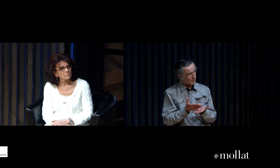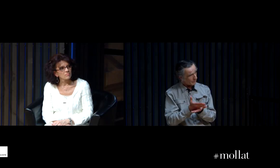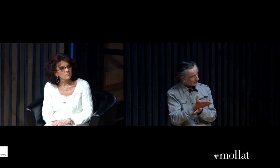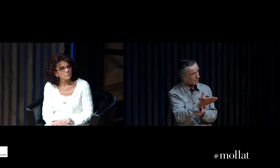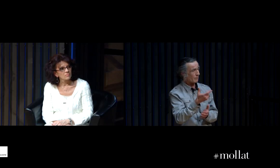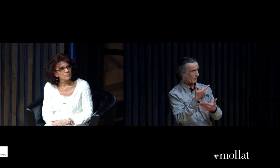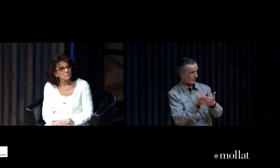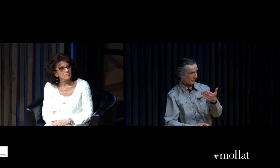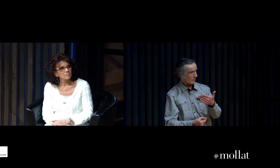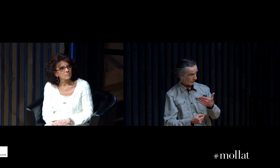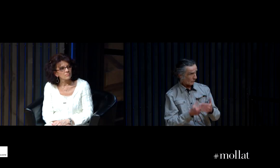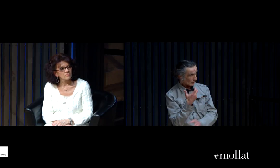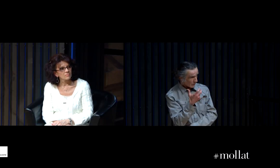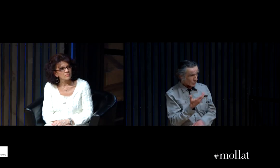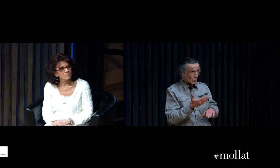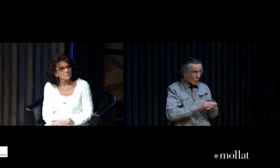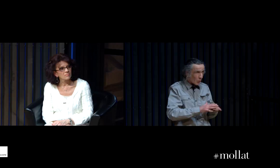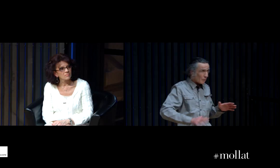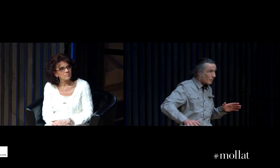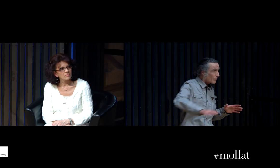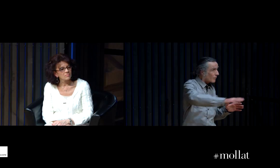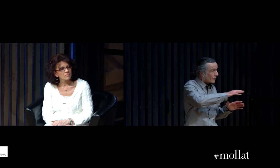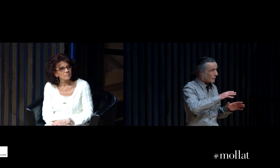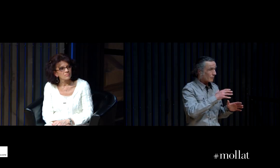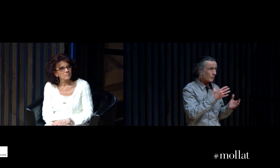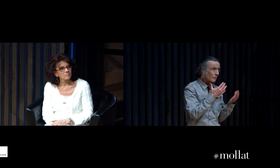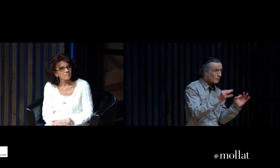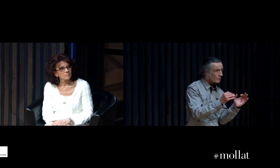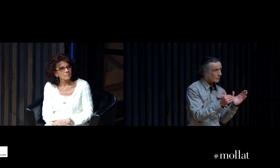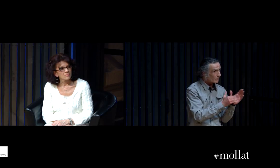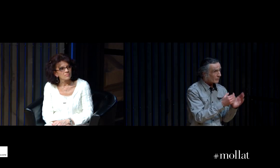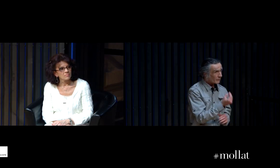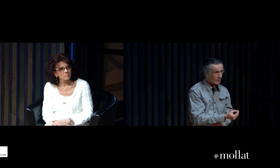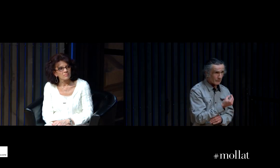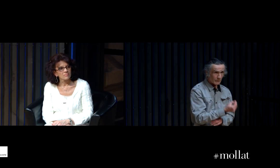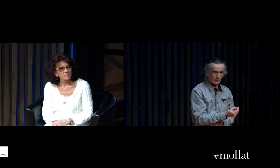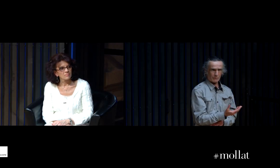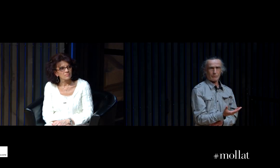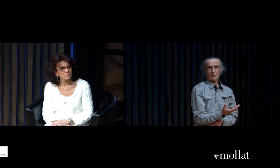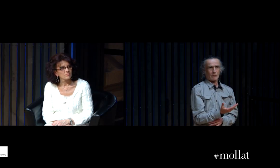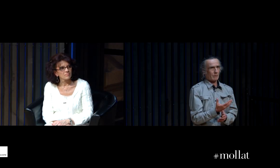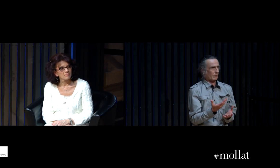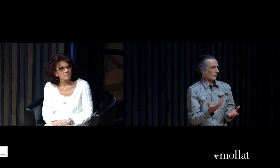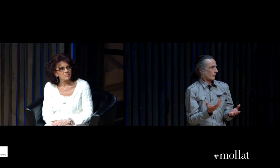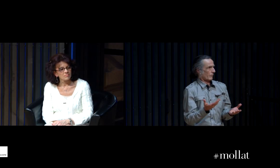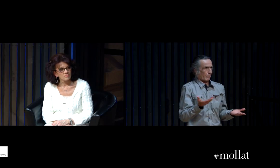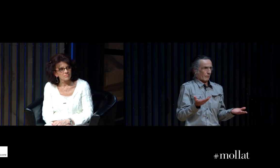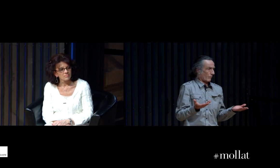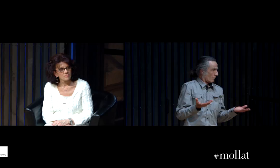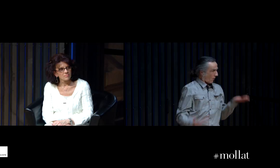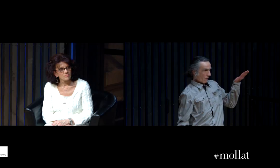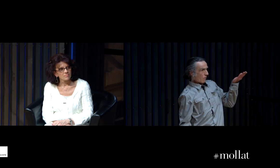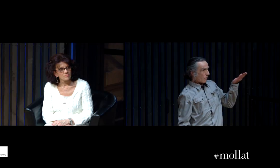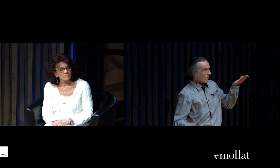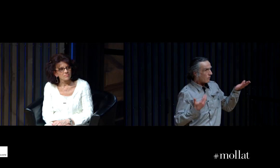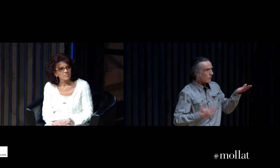un peu moins de 300 enfants sourds qui ont suivi le parcours bilingue sur la totalité, sur peut-être 10 000 enfants. Vous